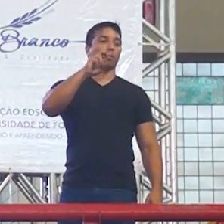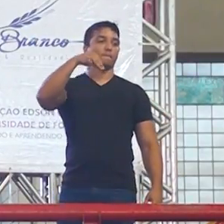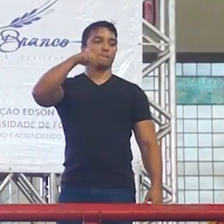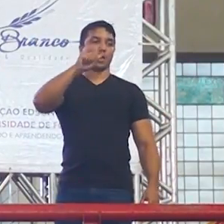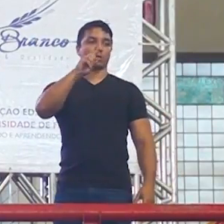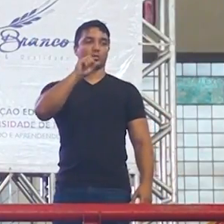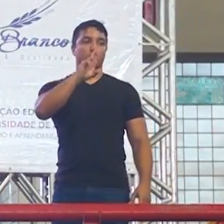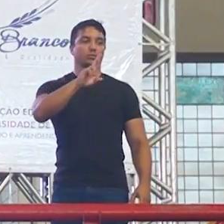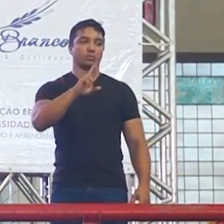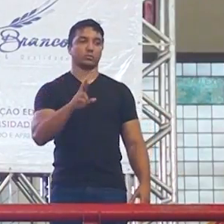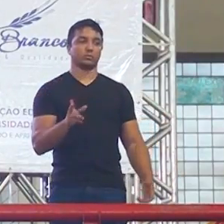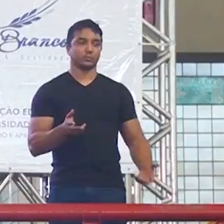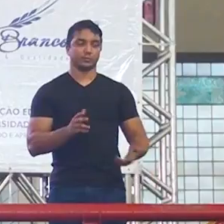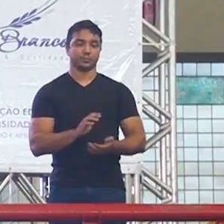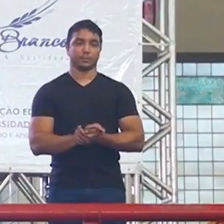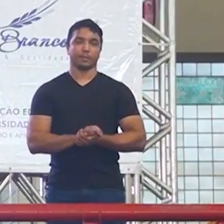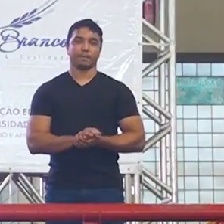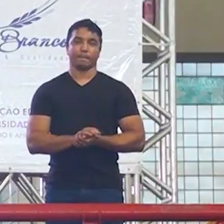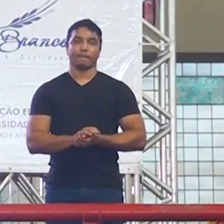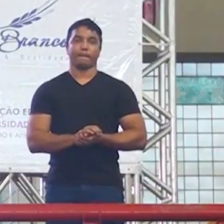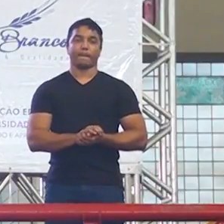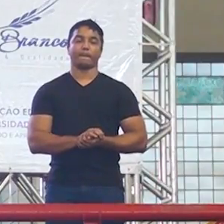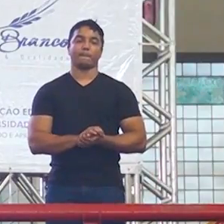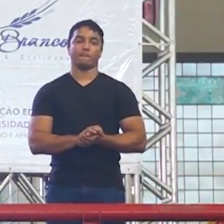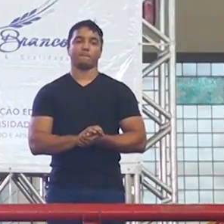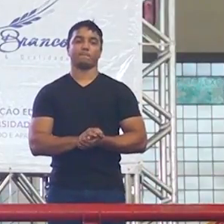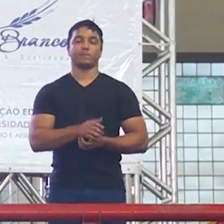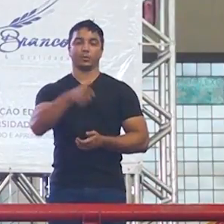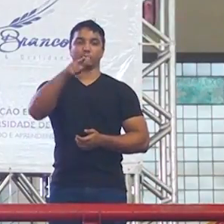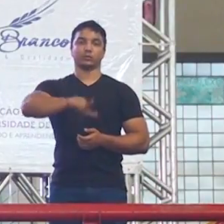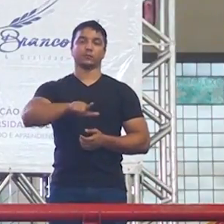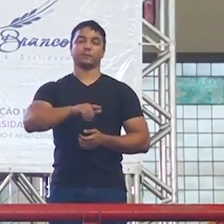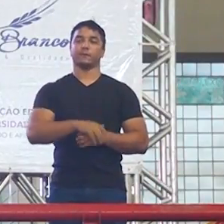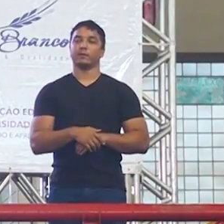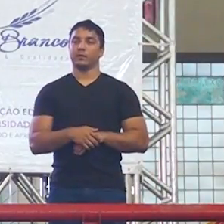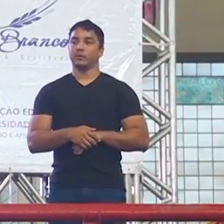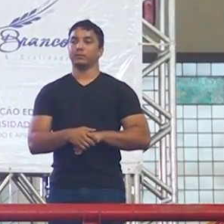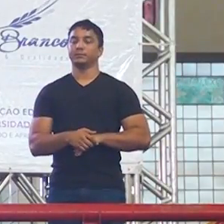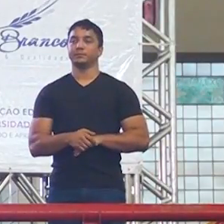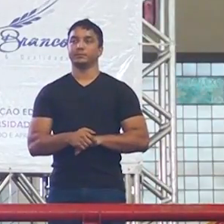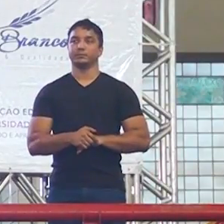transformador, certo? Então presta atenção. Vamos lá. Repetindo.